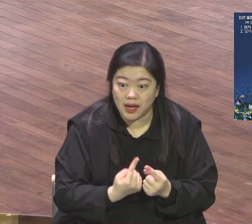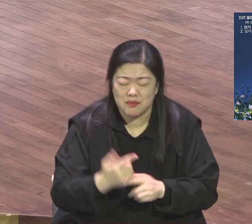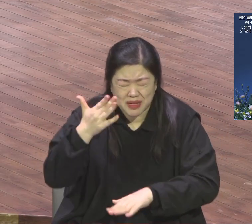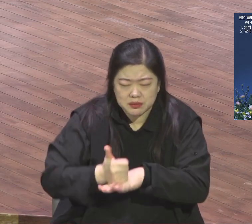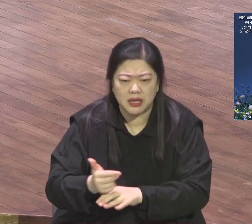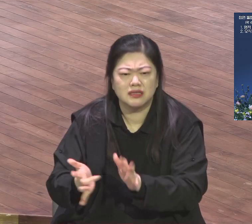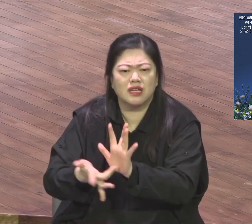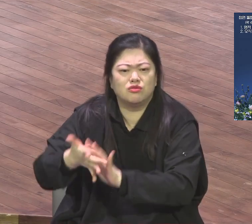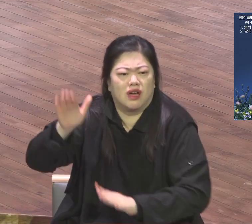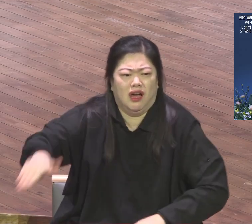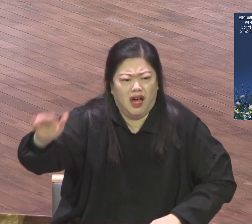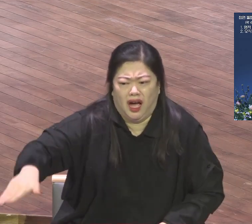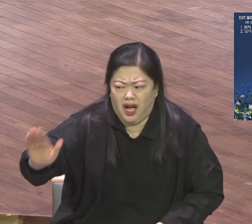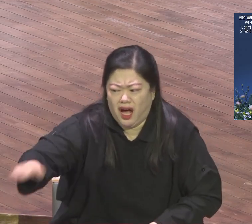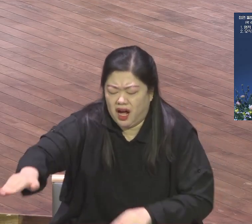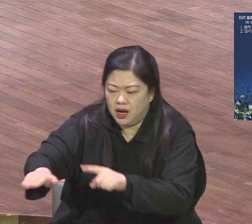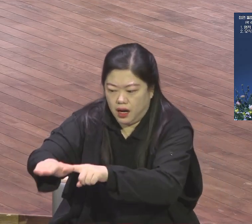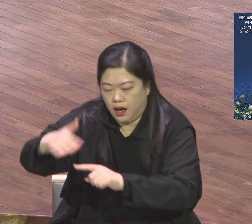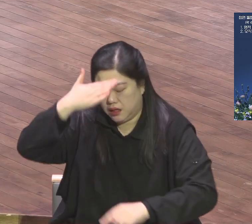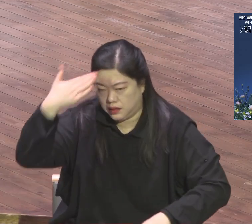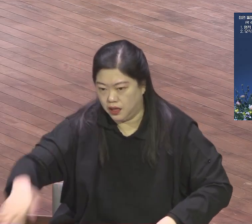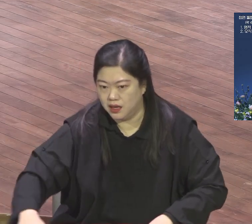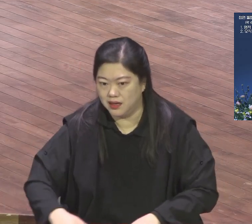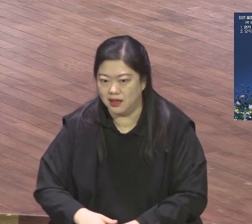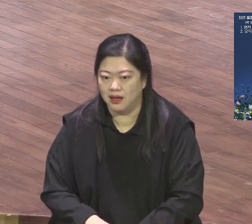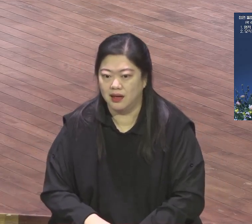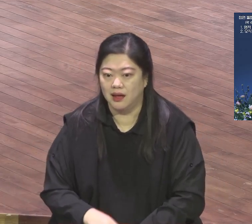되었다. 그나마 다행이다.